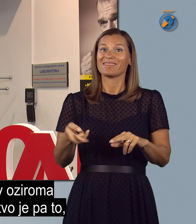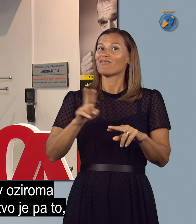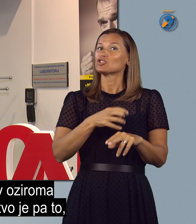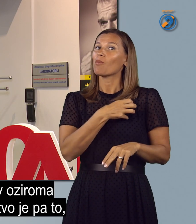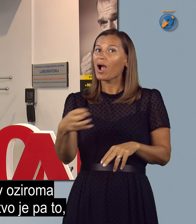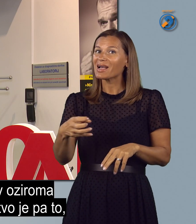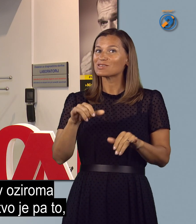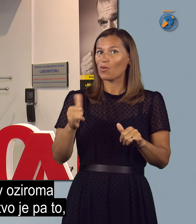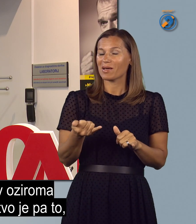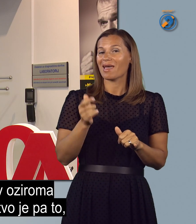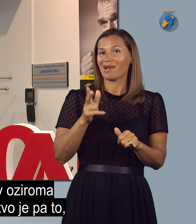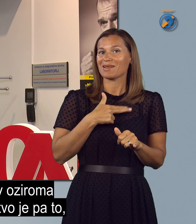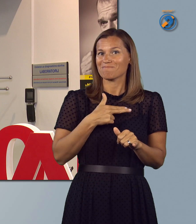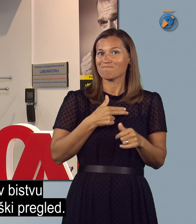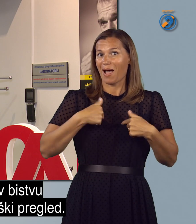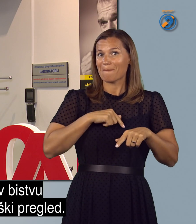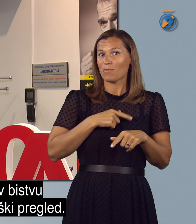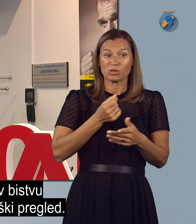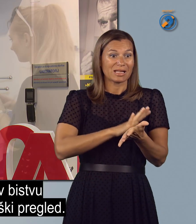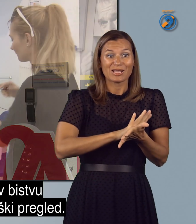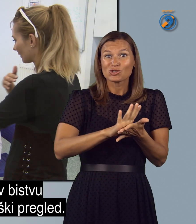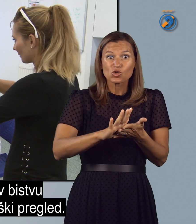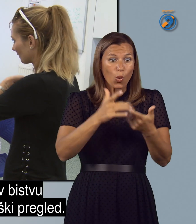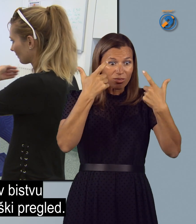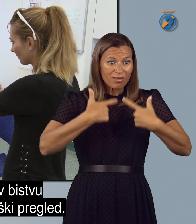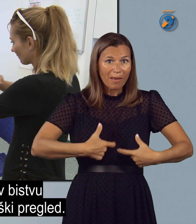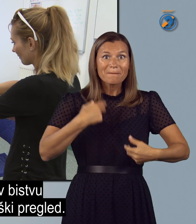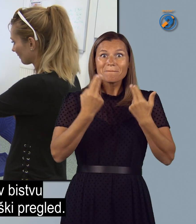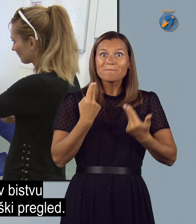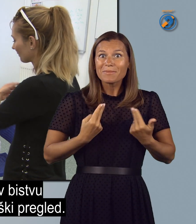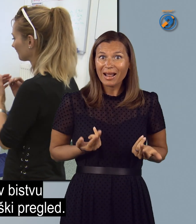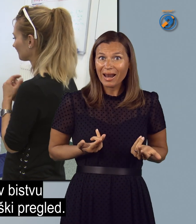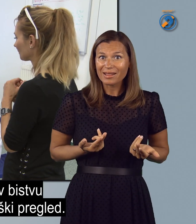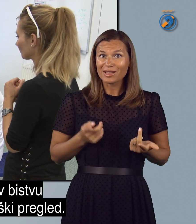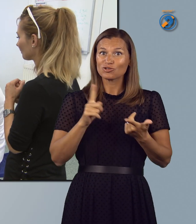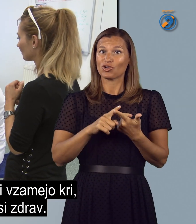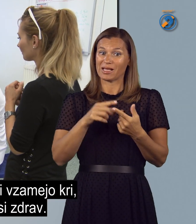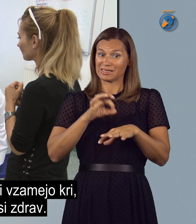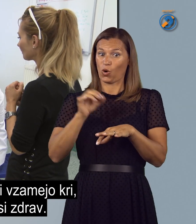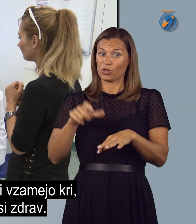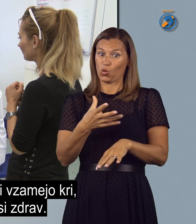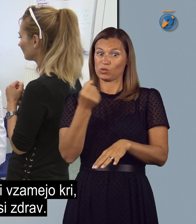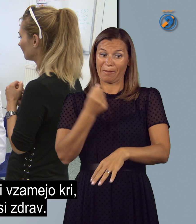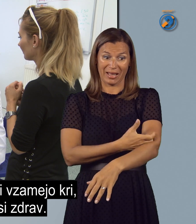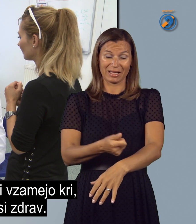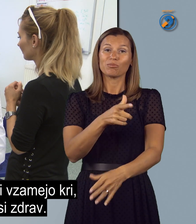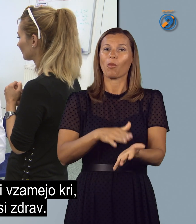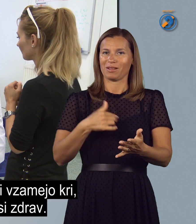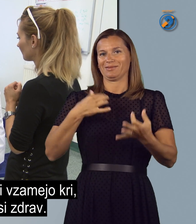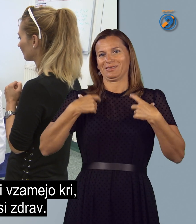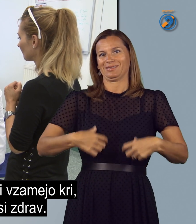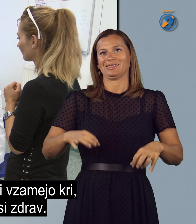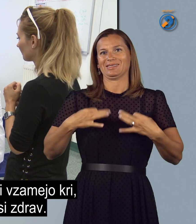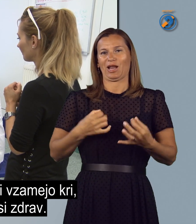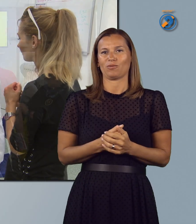Največji motiv, oziroma največje bogatstvo je pa to, ker imamo v bistvu zastonj zdravniški pregled. Ker če ti zdravniki vzamejo kri, pomeni, da si